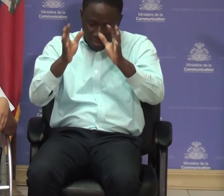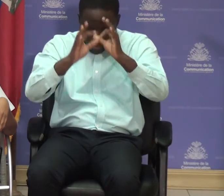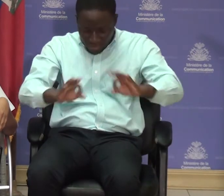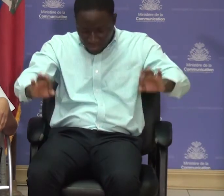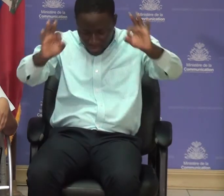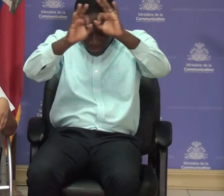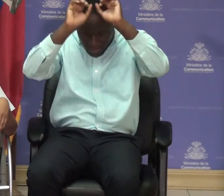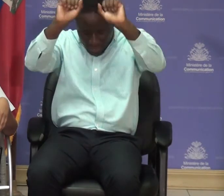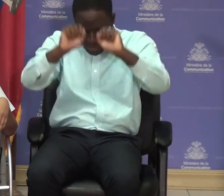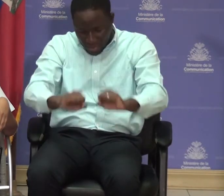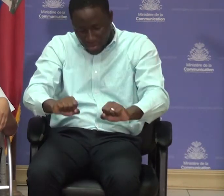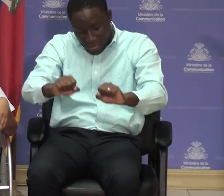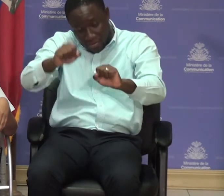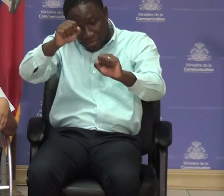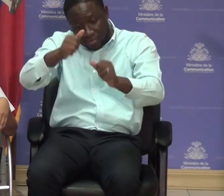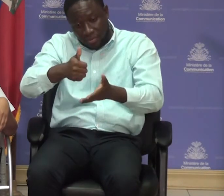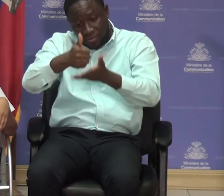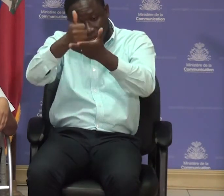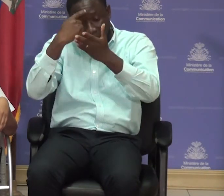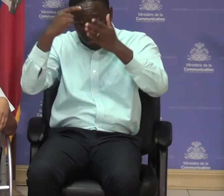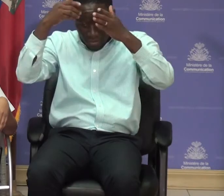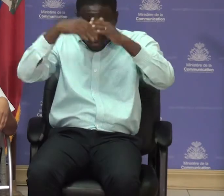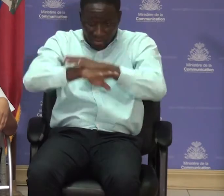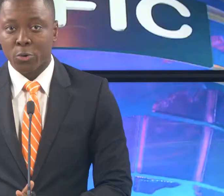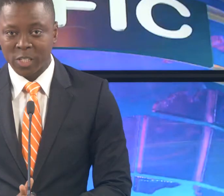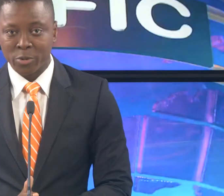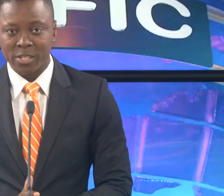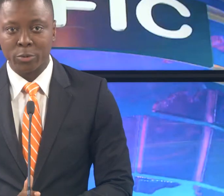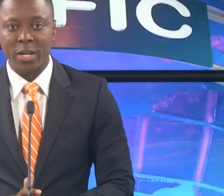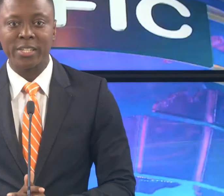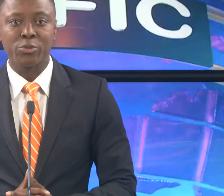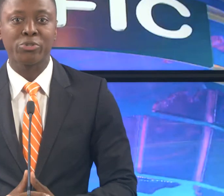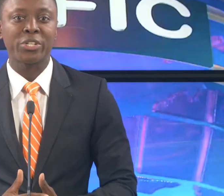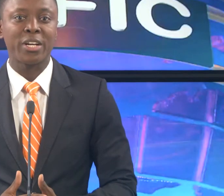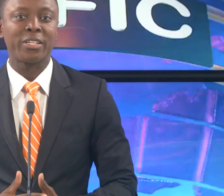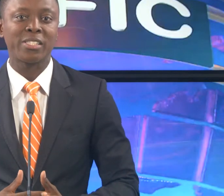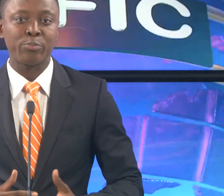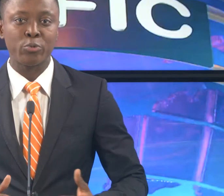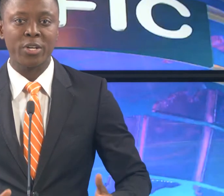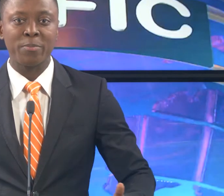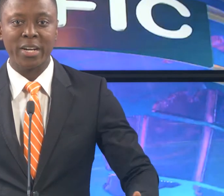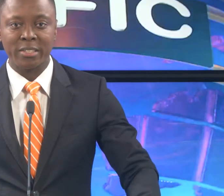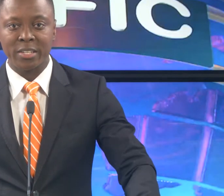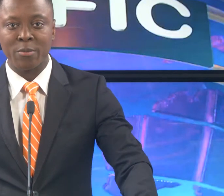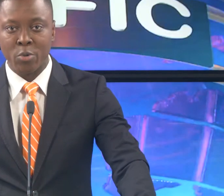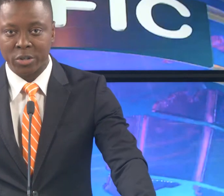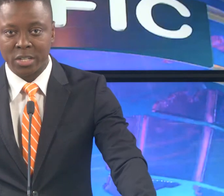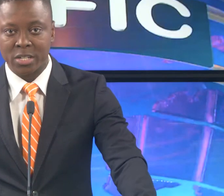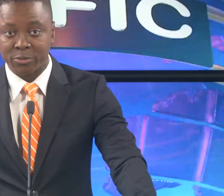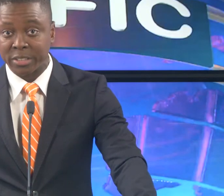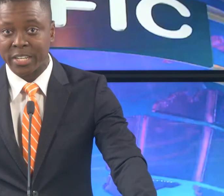importants capable contribuer vraiment dans l'intégration mon handicapé. Le responsable de la direction générale des impôts Miradin